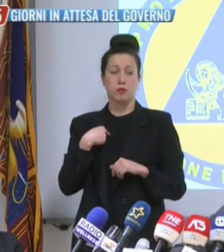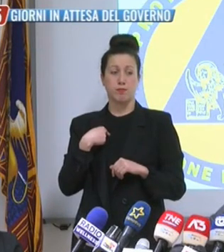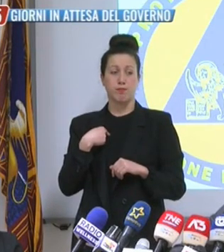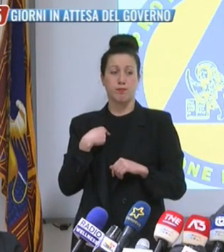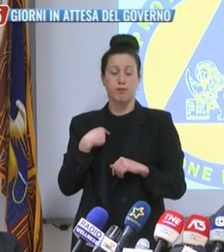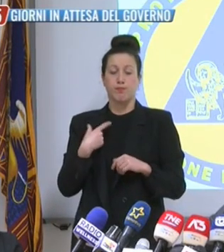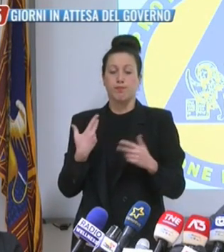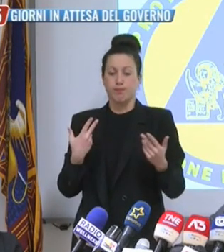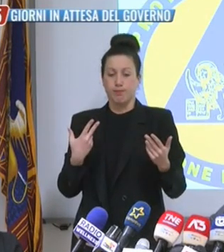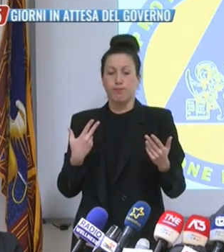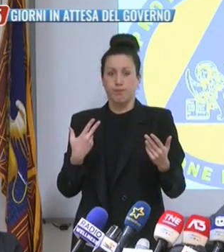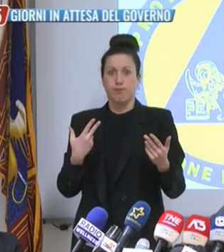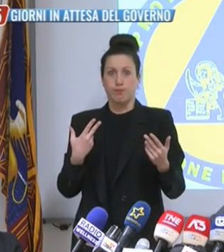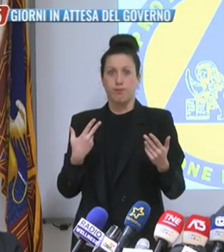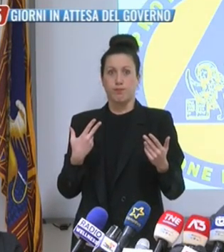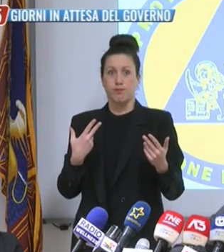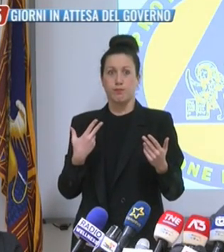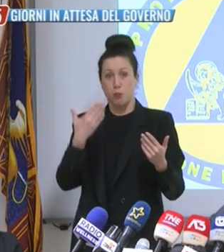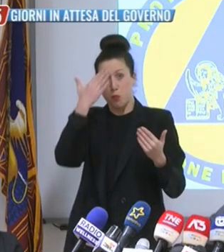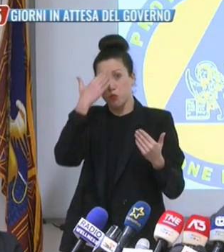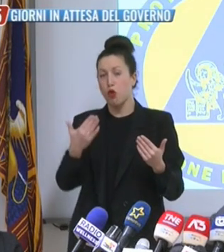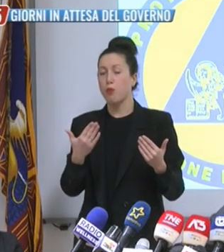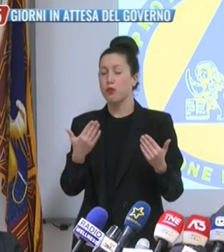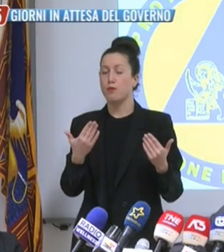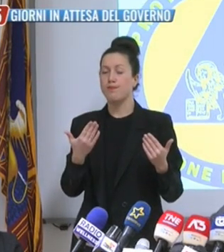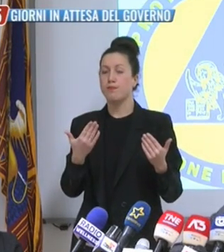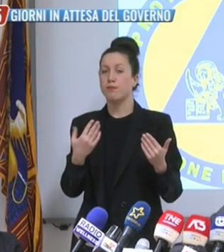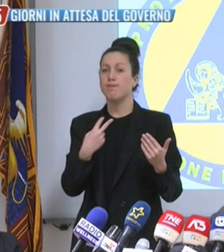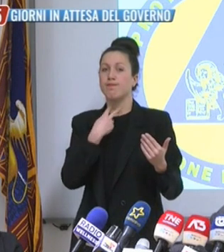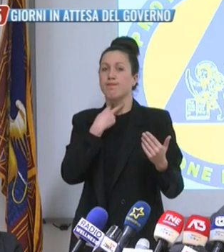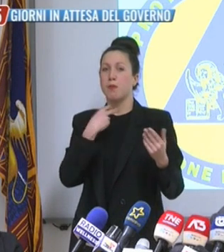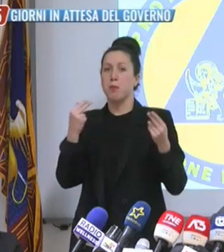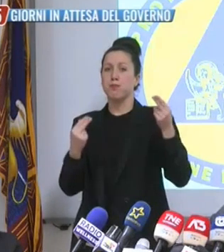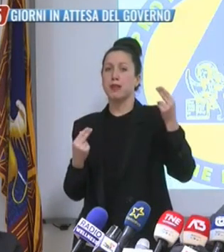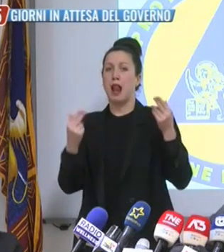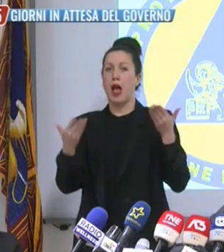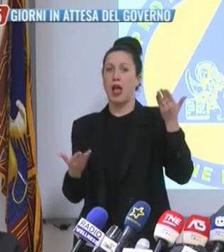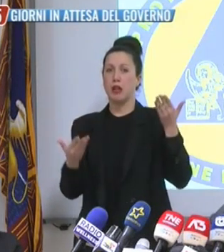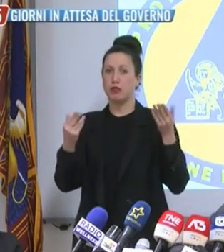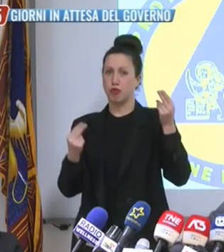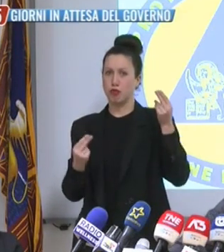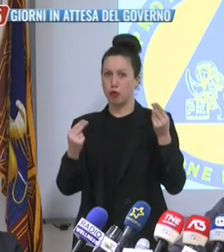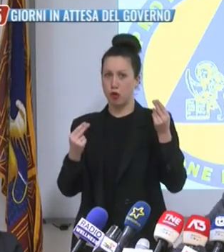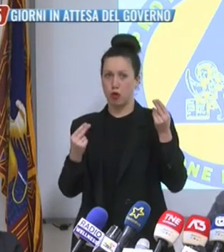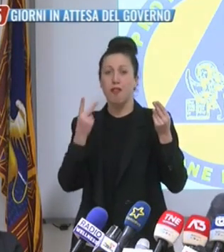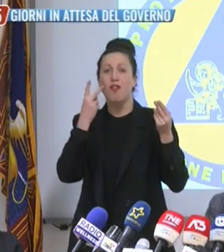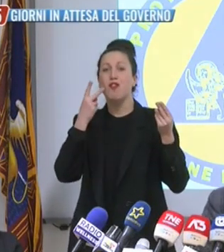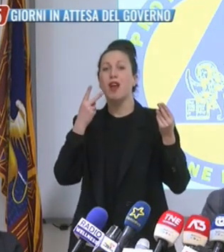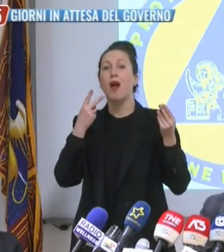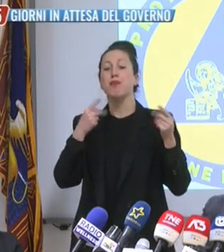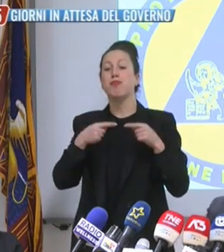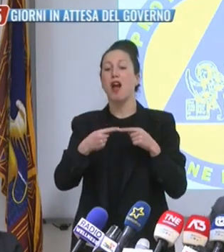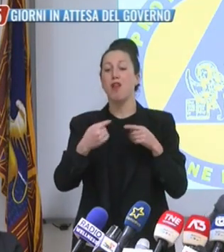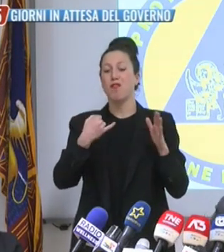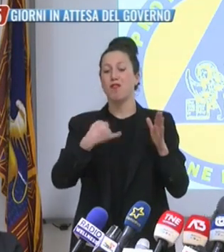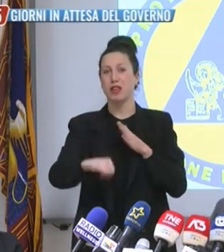purtroppo la necessità di fare un bilancio. Lo faremo a fine febbraio. A fine febbraio avremo un bilancio che